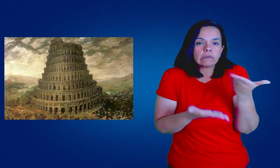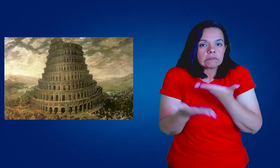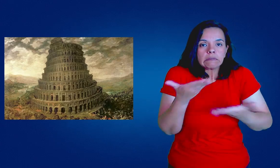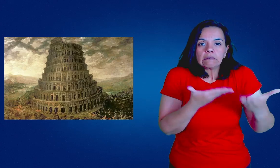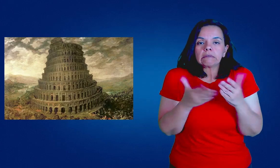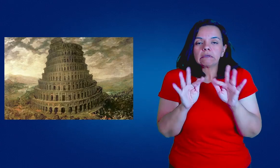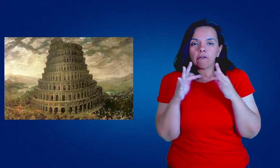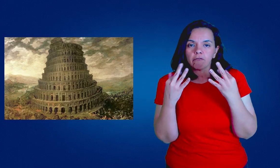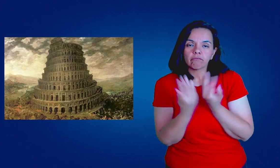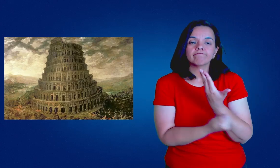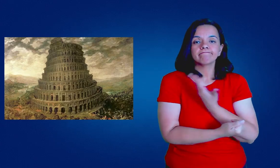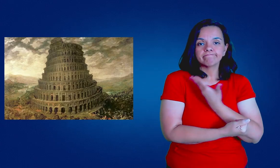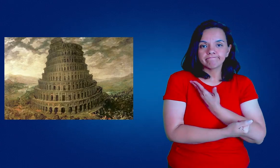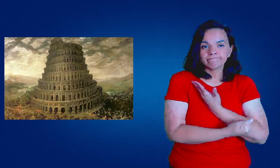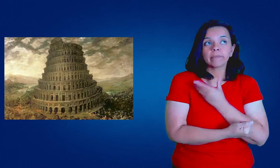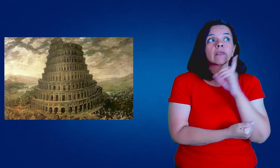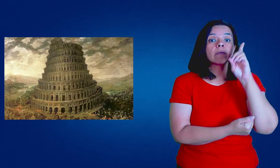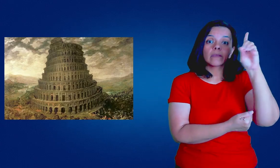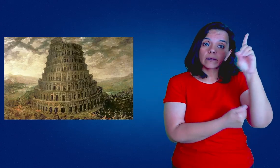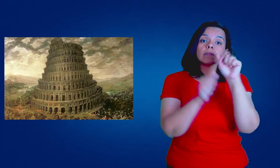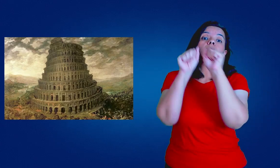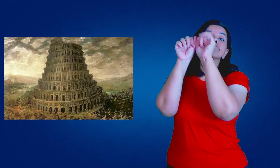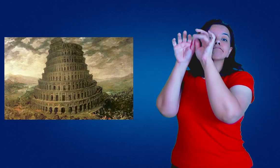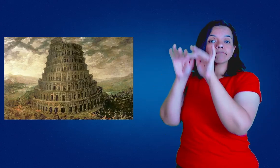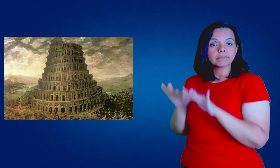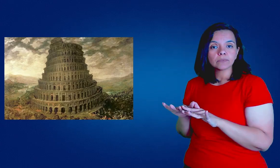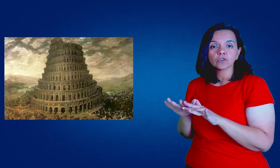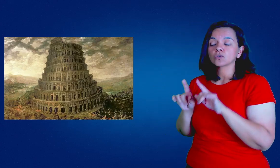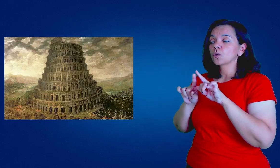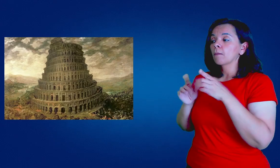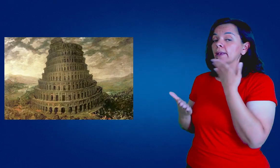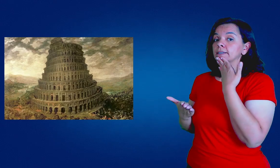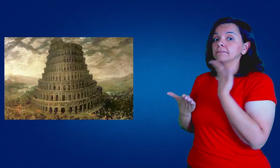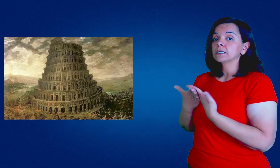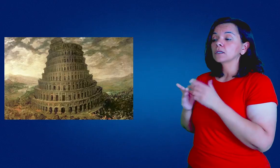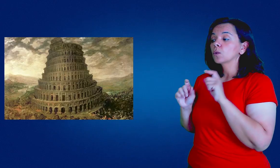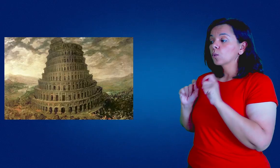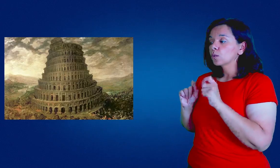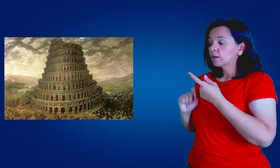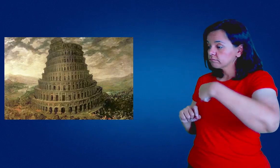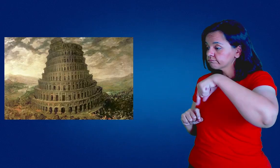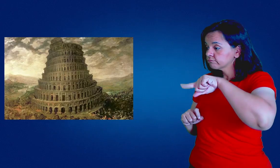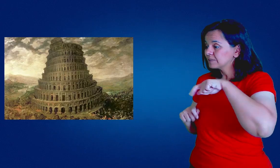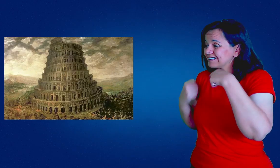língua entre eles não fosse confundida. E Deus o abençoou.